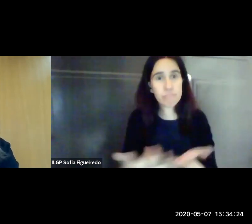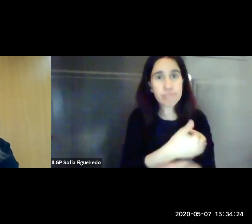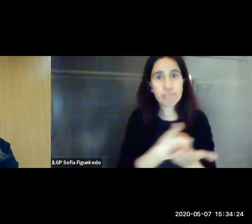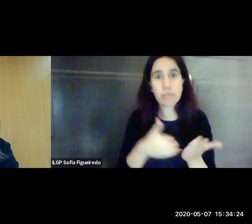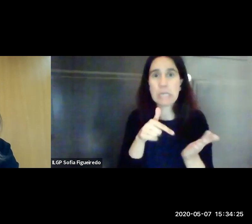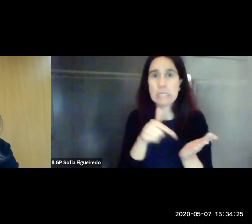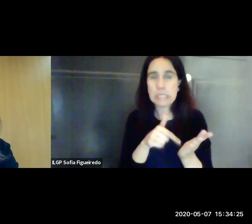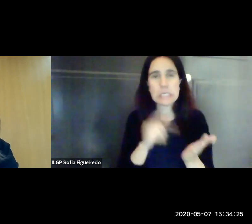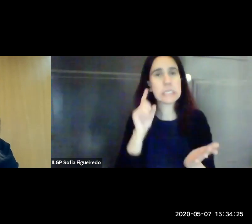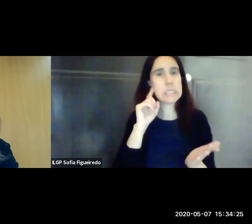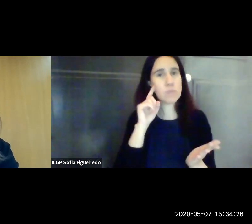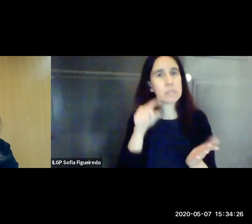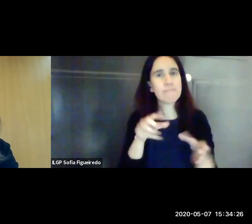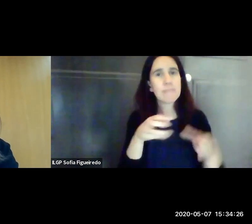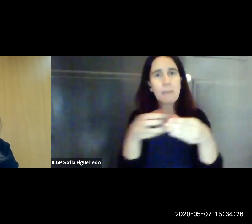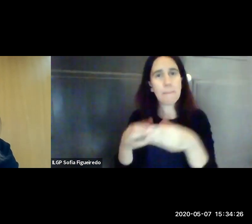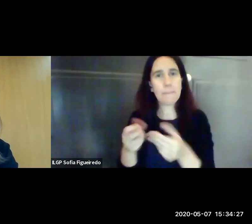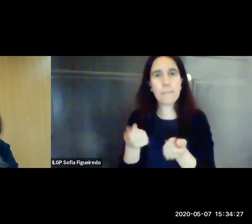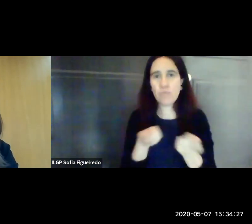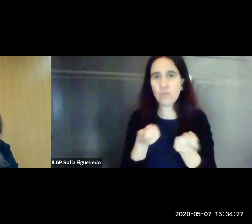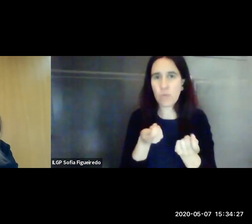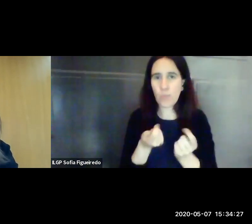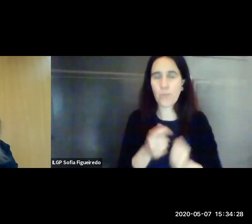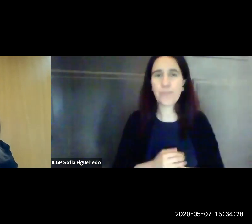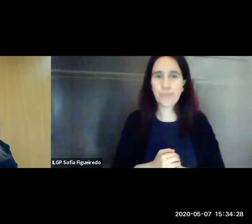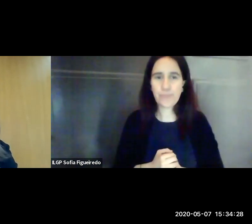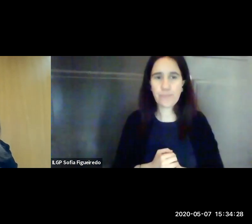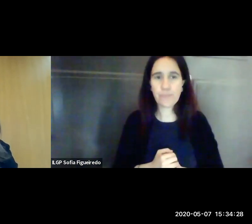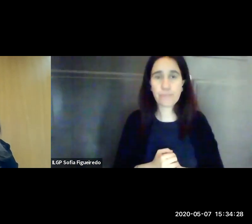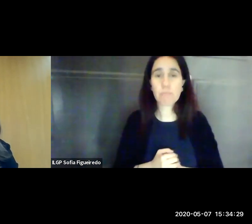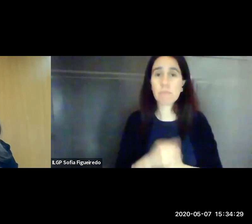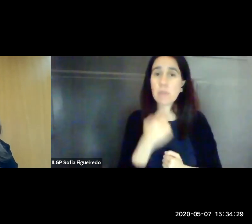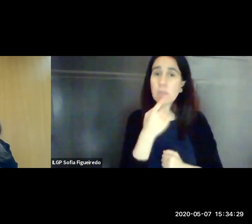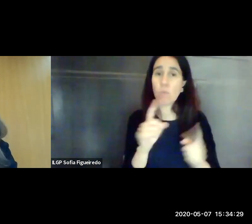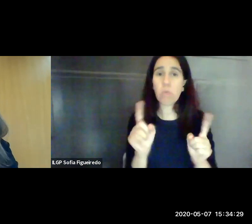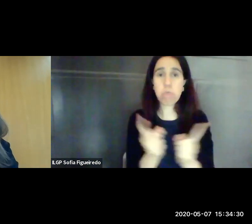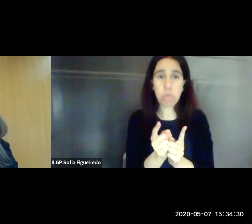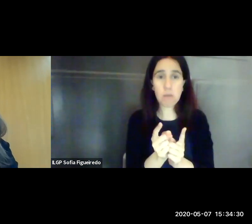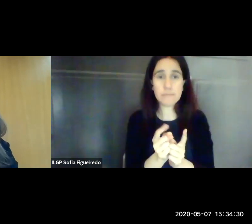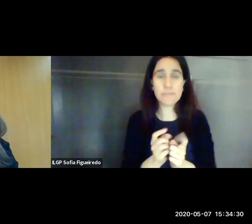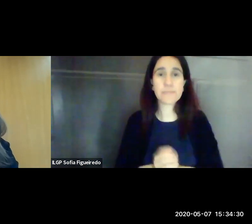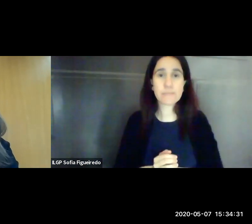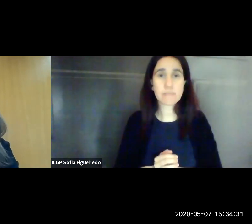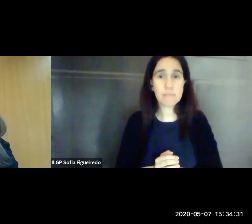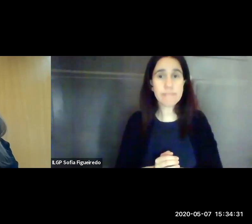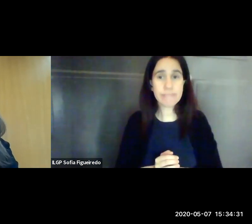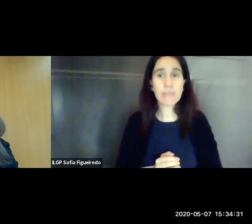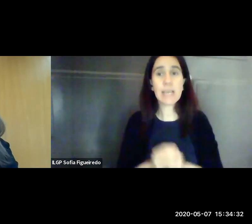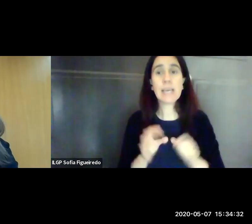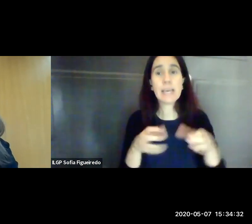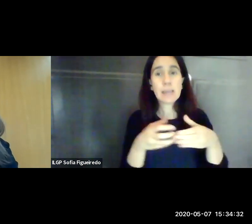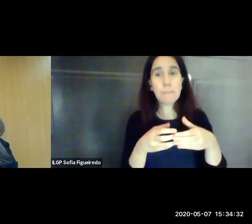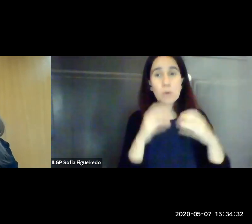importante nesta gestão das equipas. Em suma, a comunicação nas